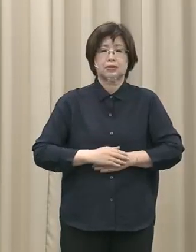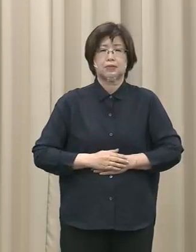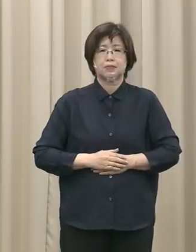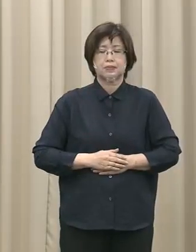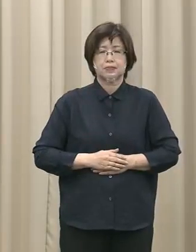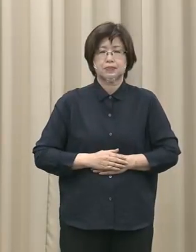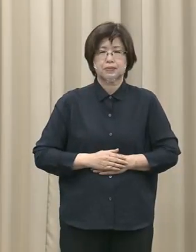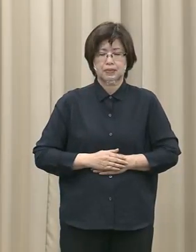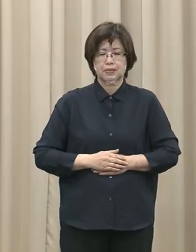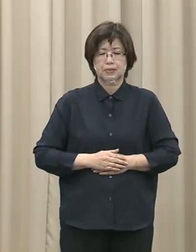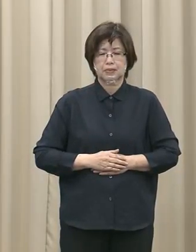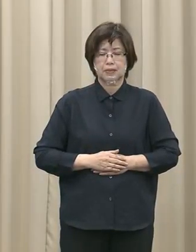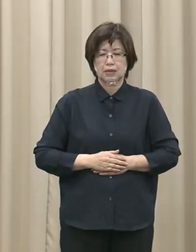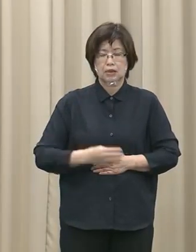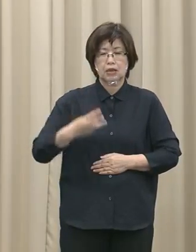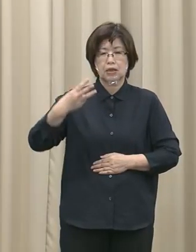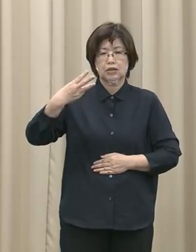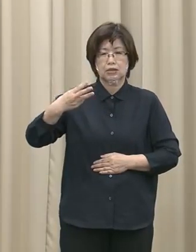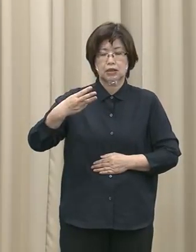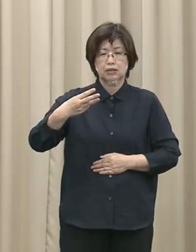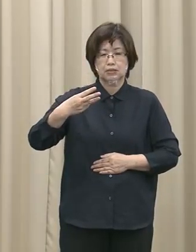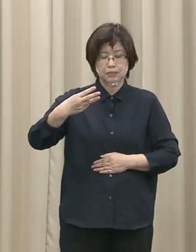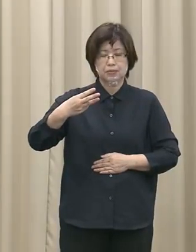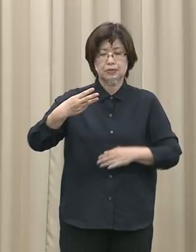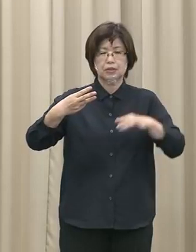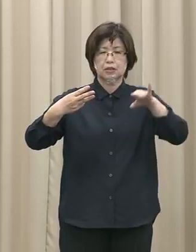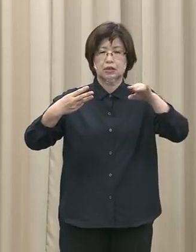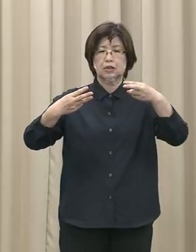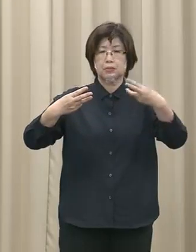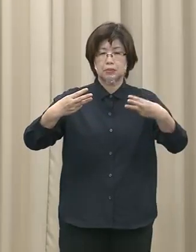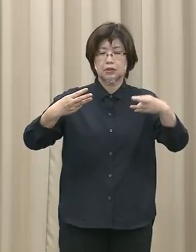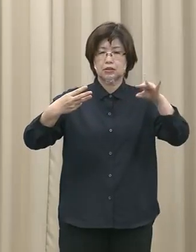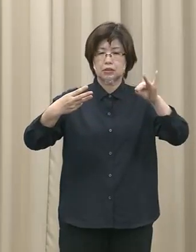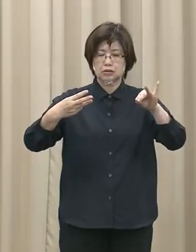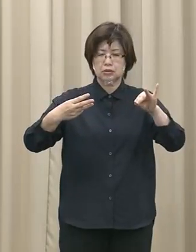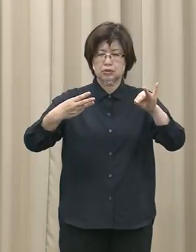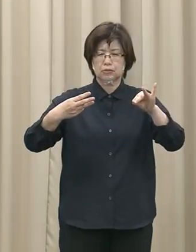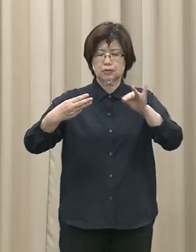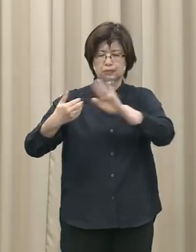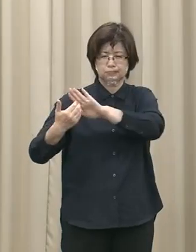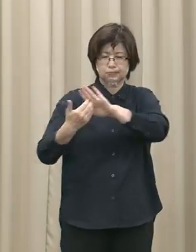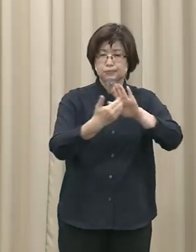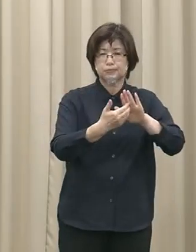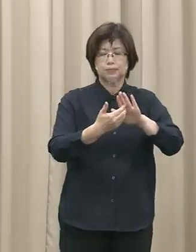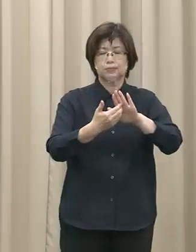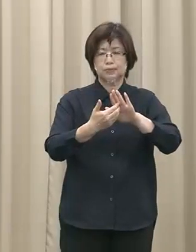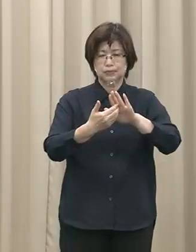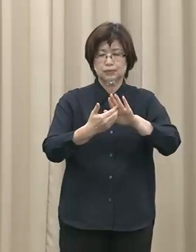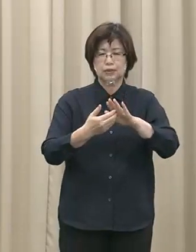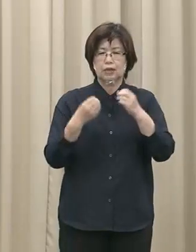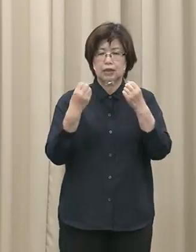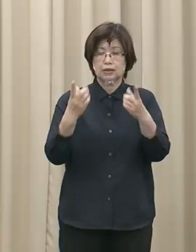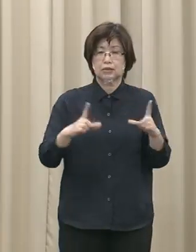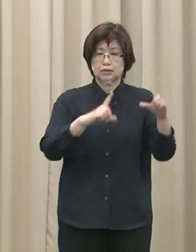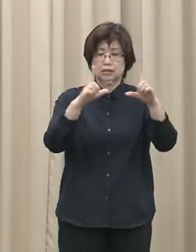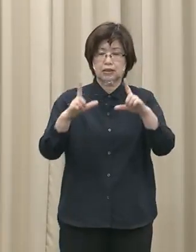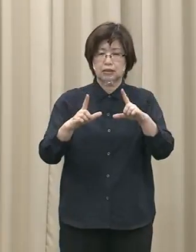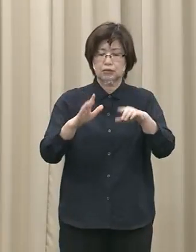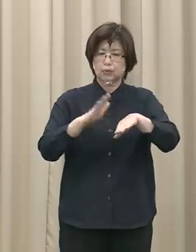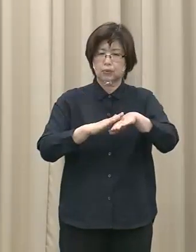3密の回避など、新しい生活様式に合わせて、徹底した感染予防対策を取っていただきますように